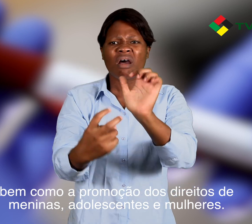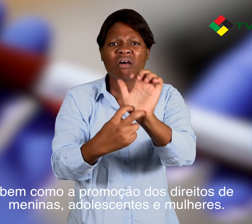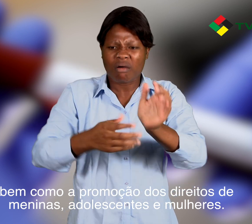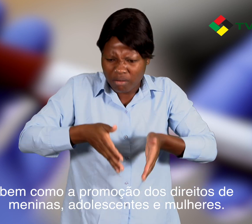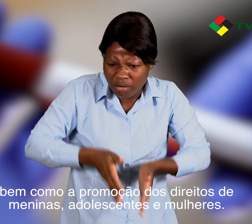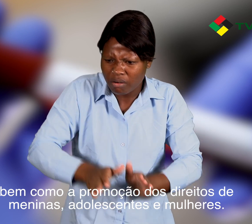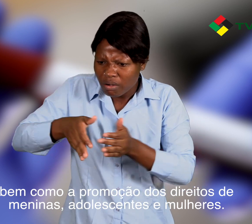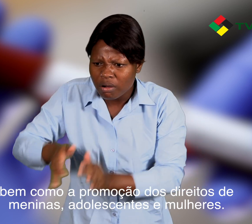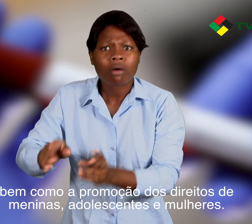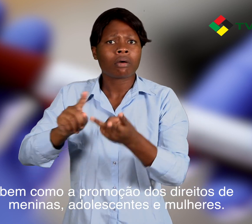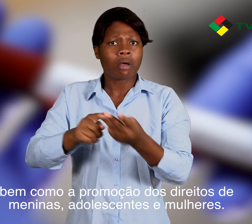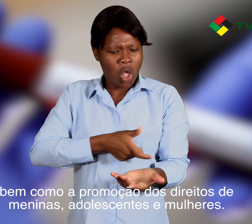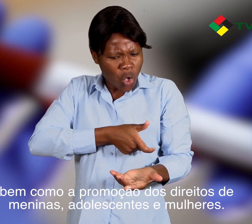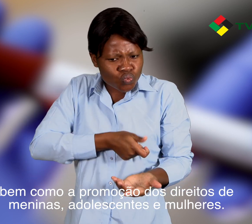meninas, adolescentes e mulheres.